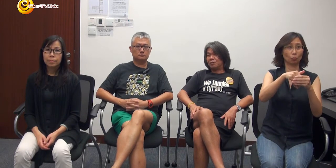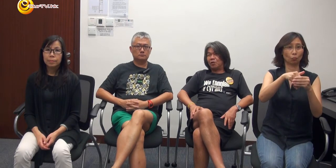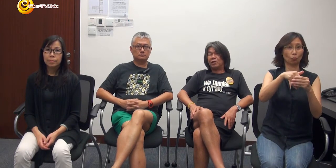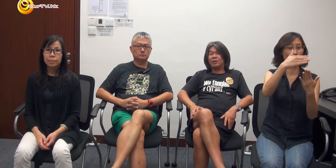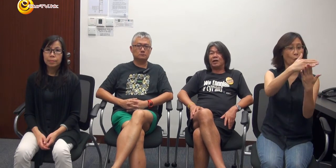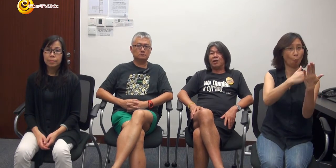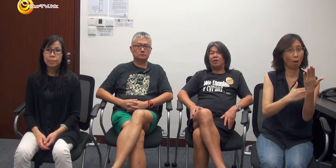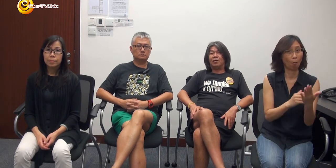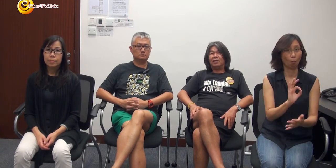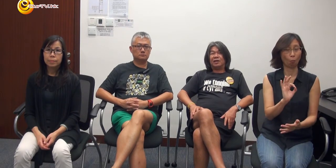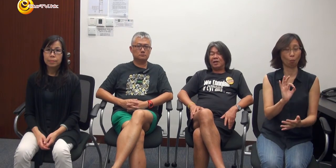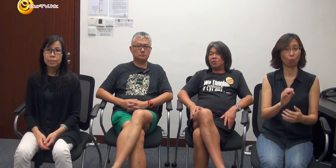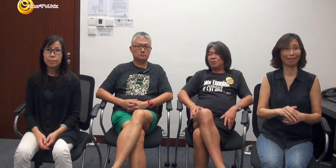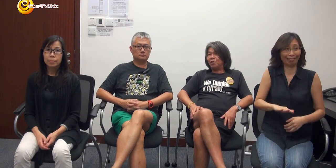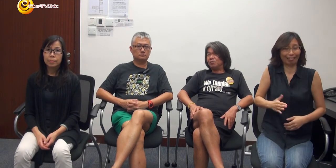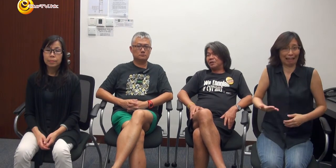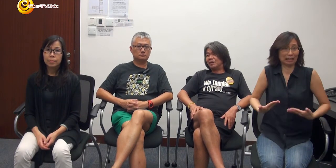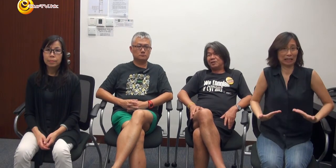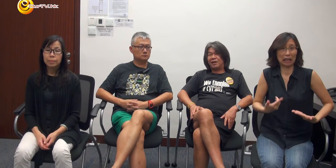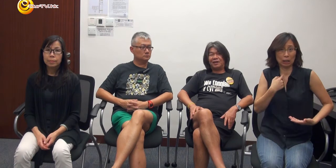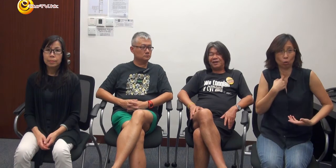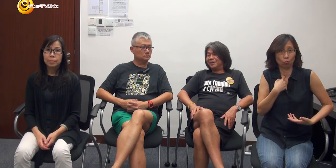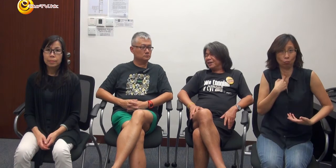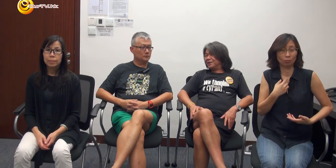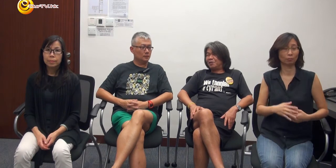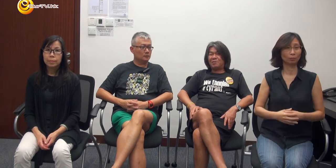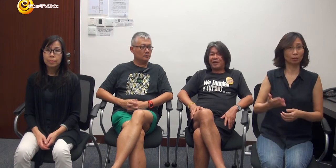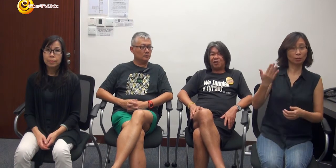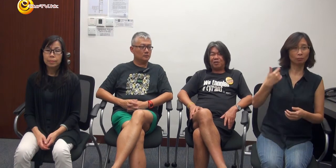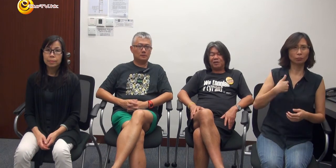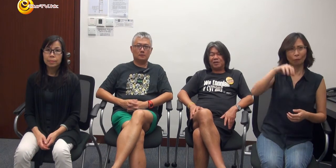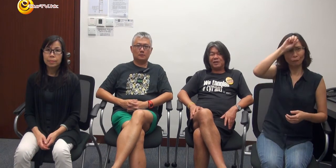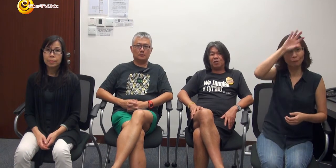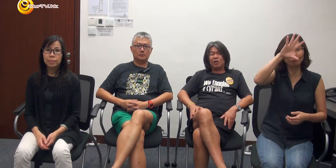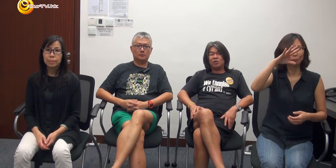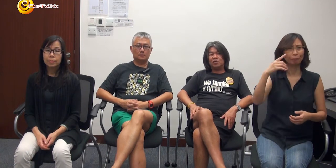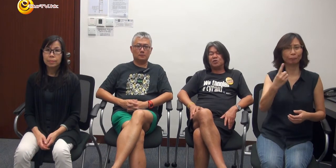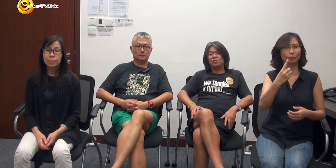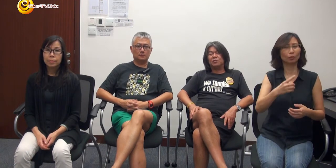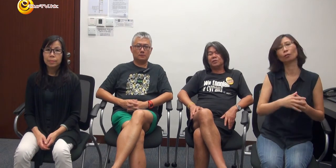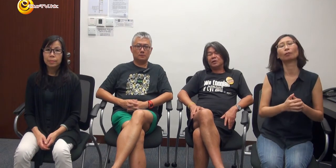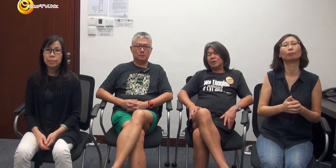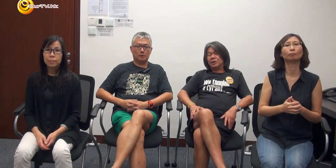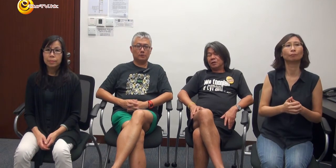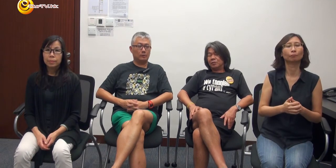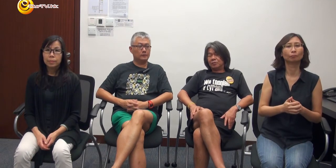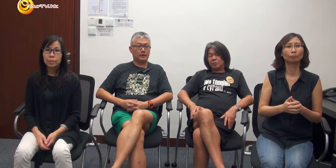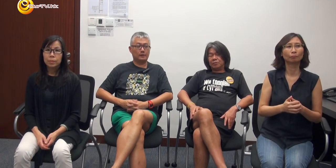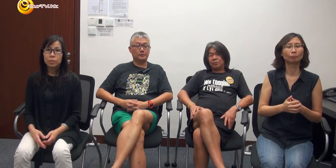報嘅。咁你而家話哦，你冇申報，咁你即係。即係發明一個，即係攞一個完全 莫須有喎，真係可以咁講。 唔係